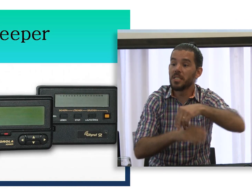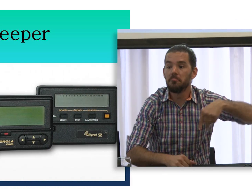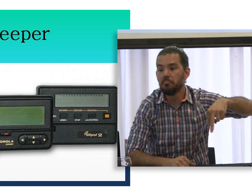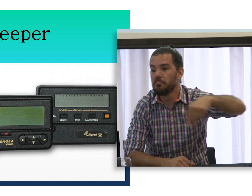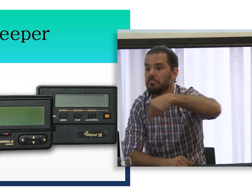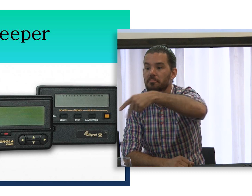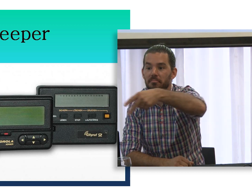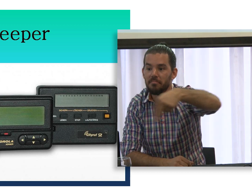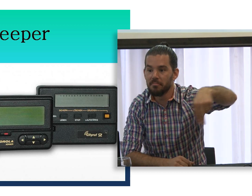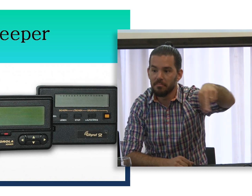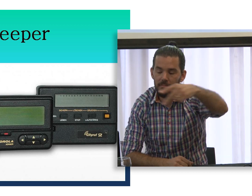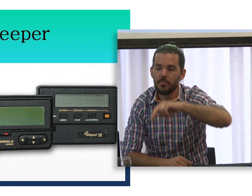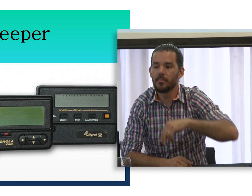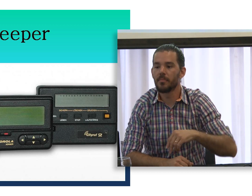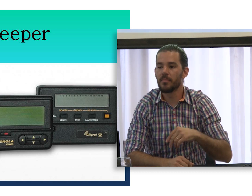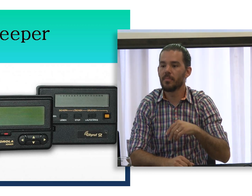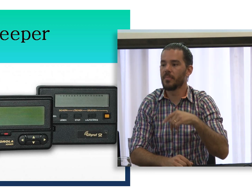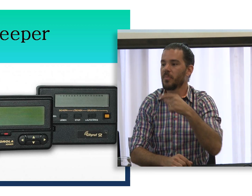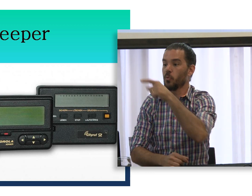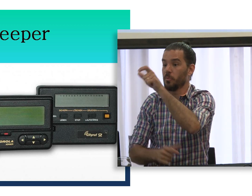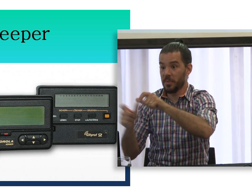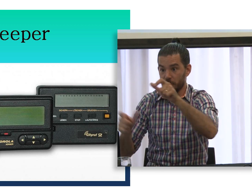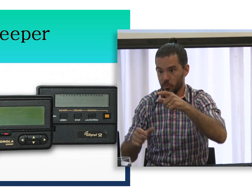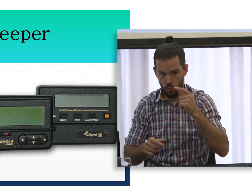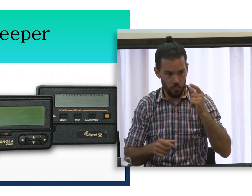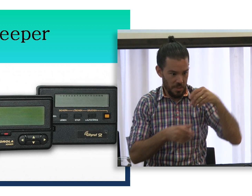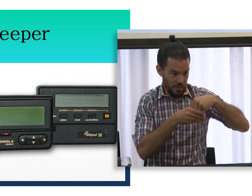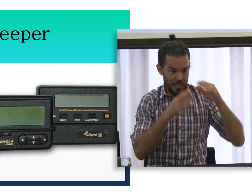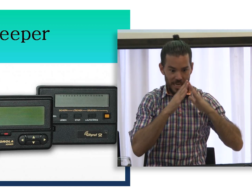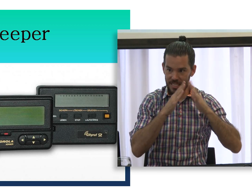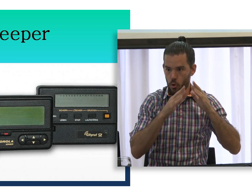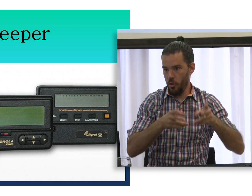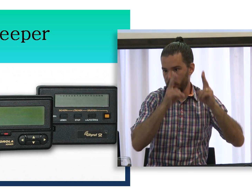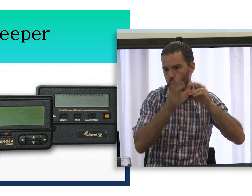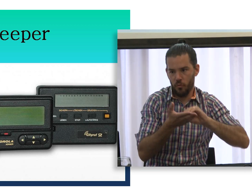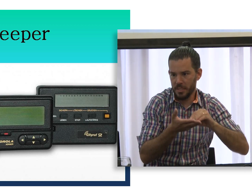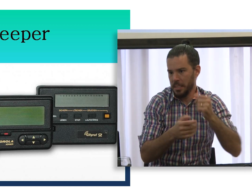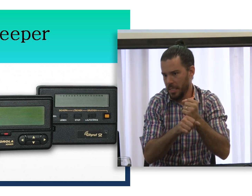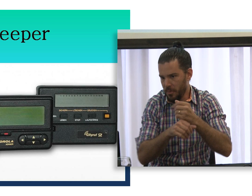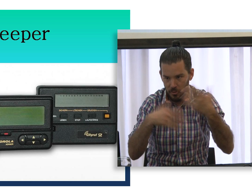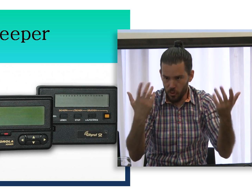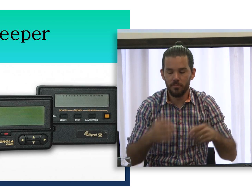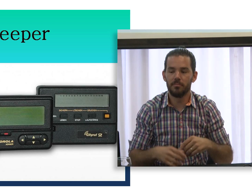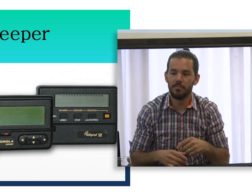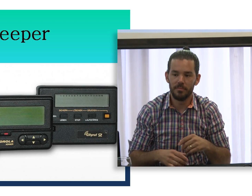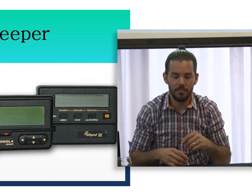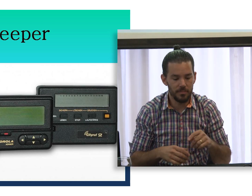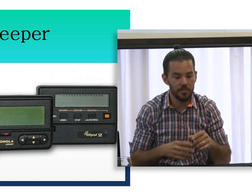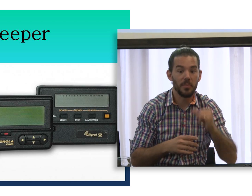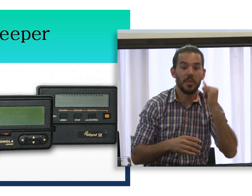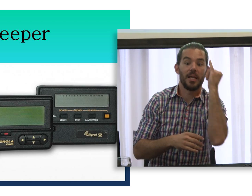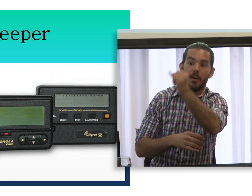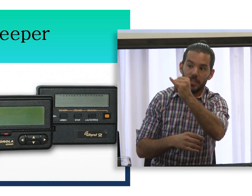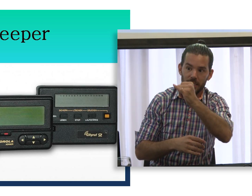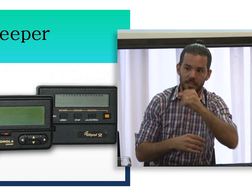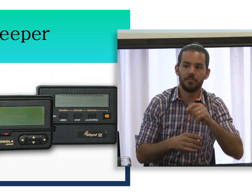que por ejemplo yo estaba en la calle caminando o algo y había personas que estaban en su casa o en las oficinas